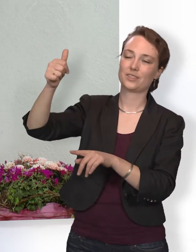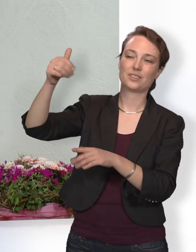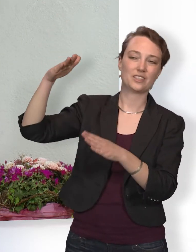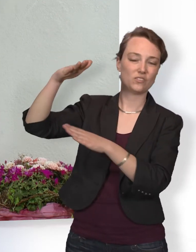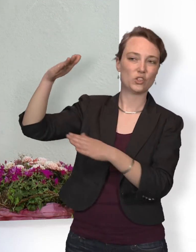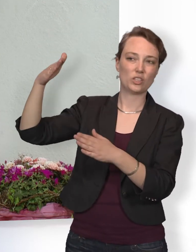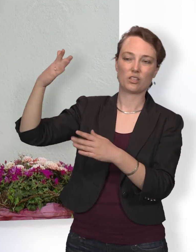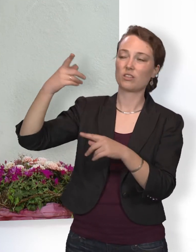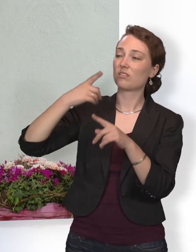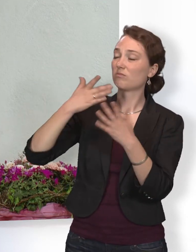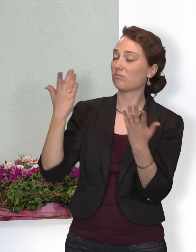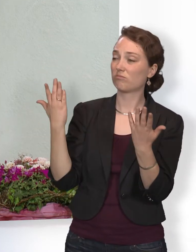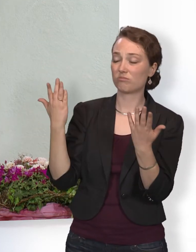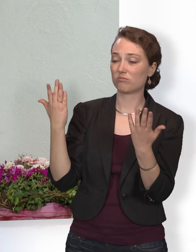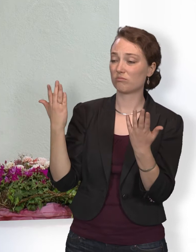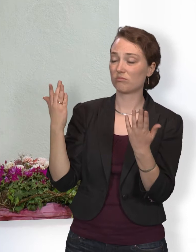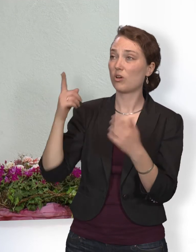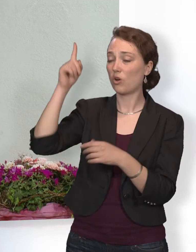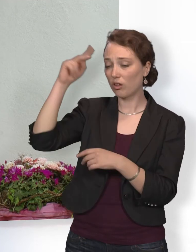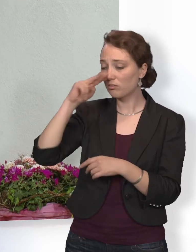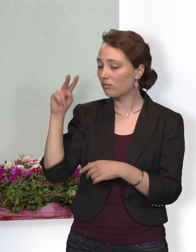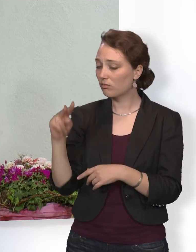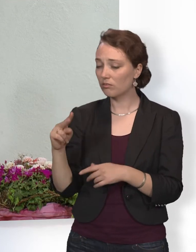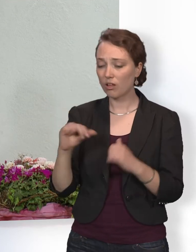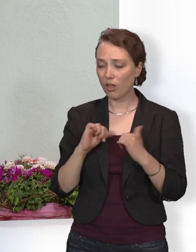gar rein nichts Verwerfliches findet Gott an dir.